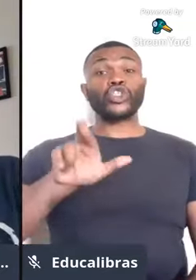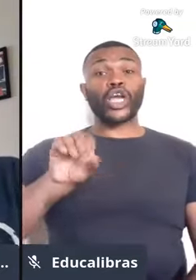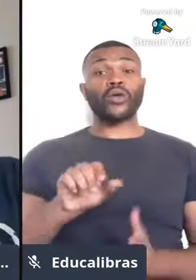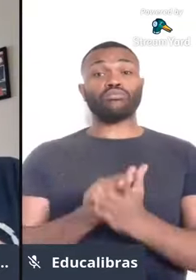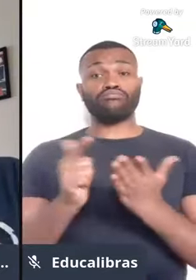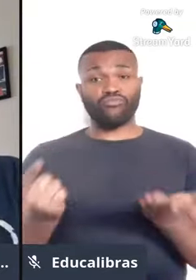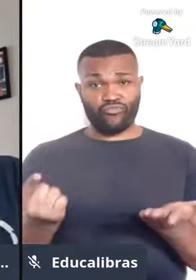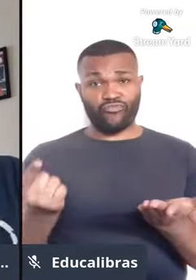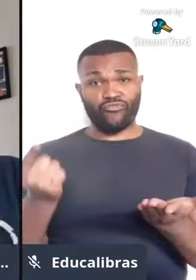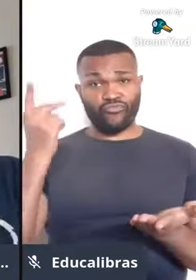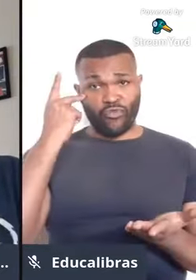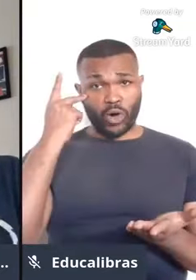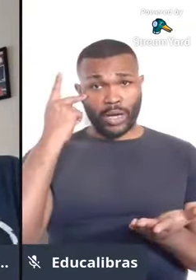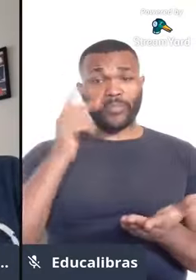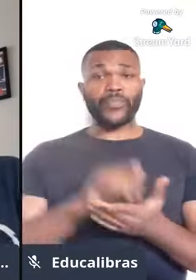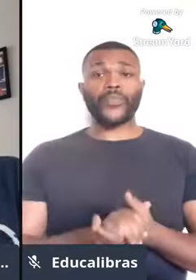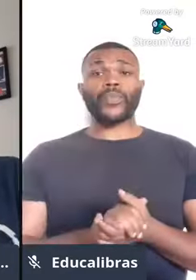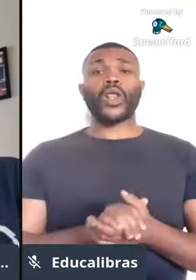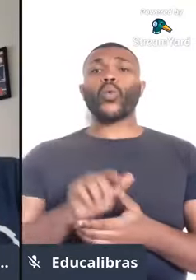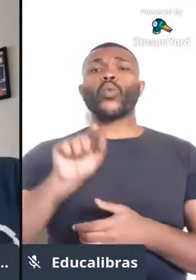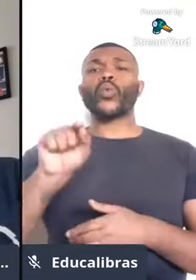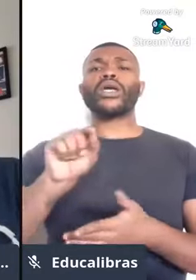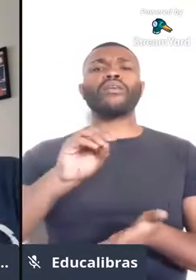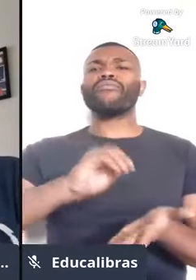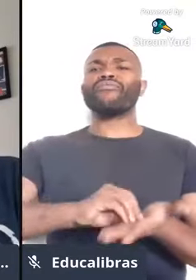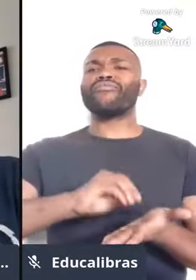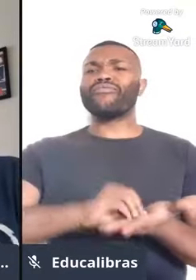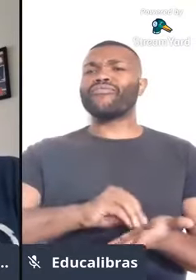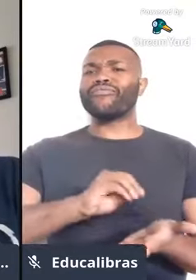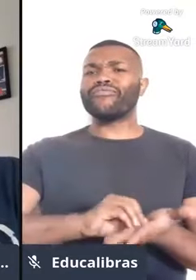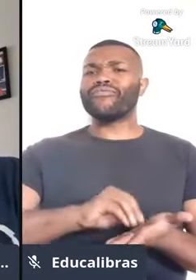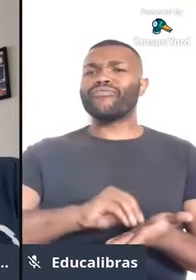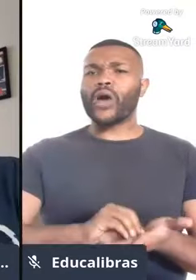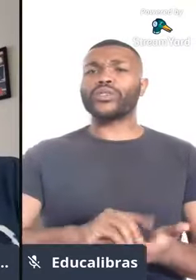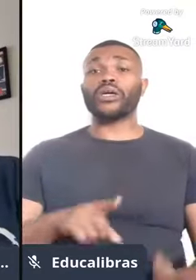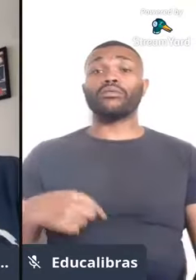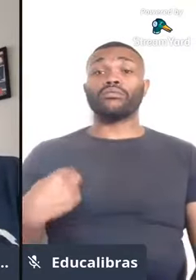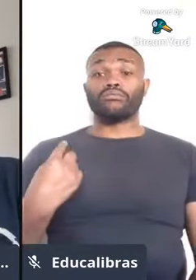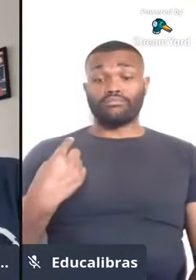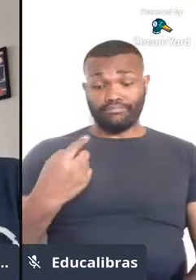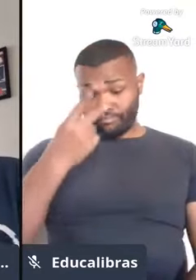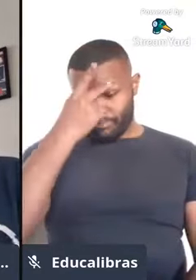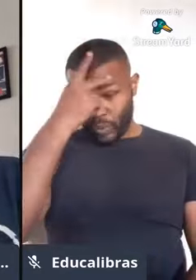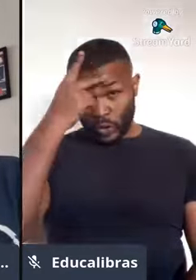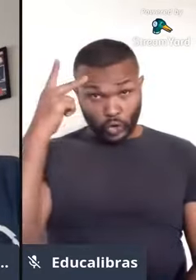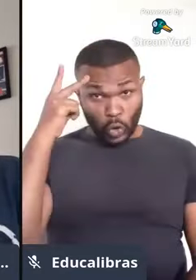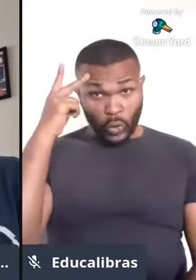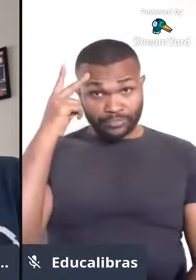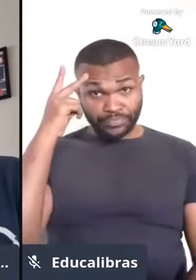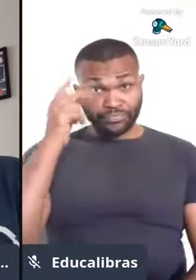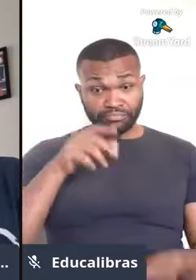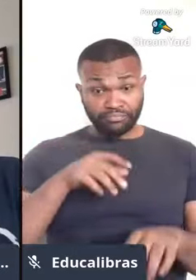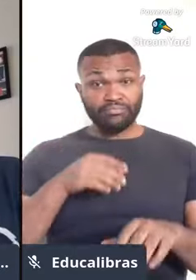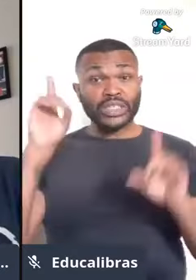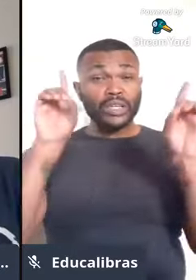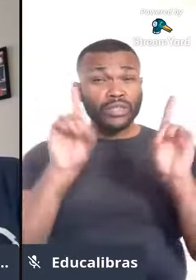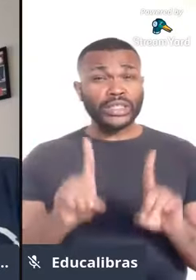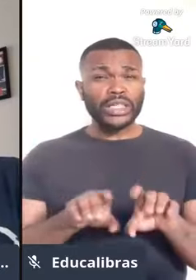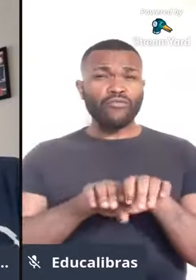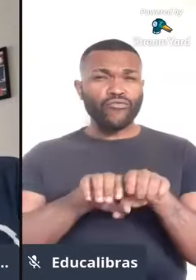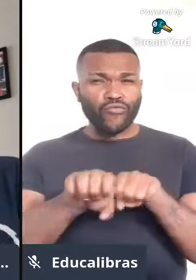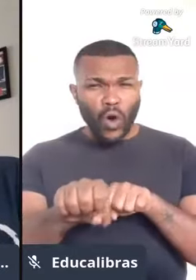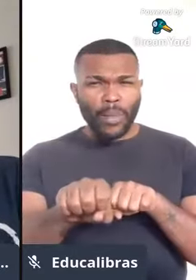na verdade, é a nossa presença de pessoas com deficiência, jornalistas, com experiência no